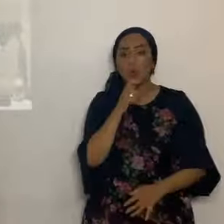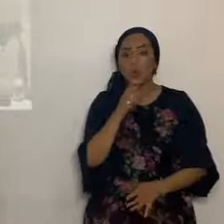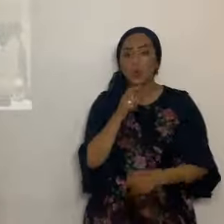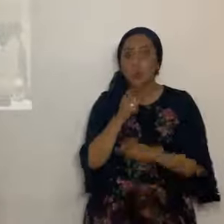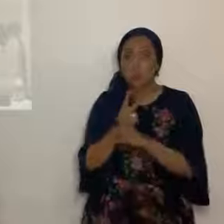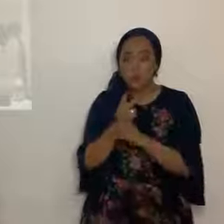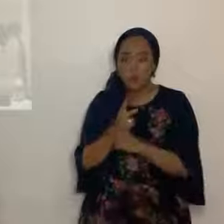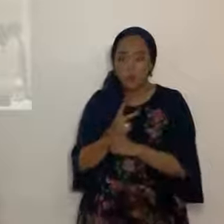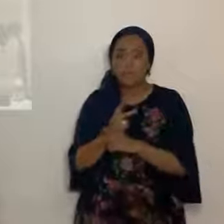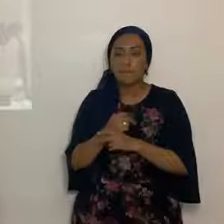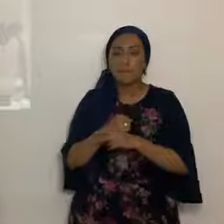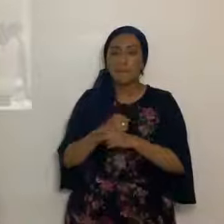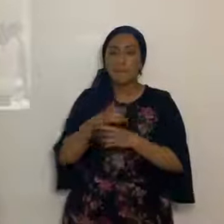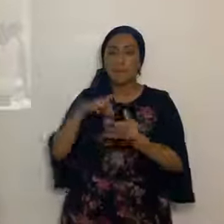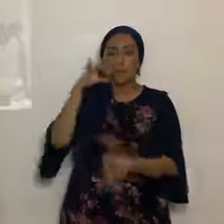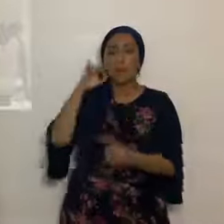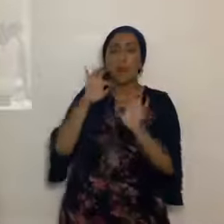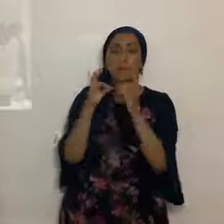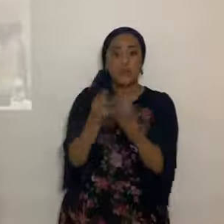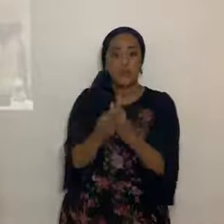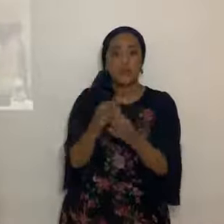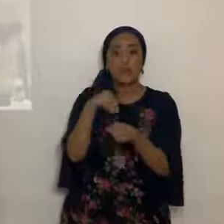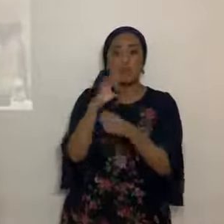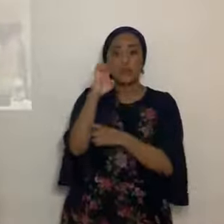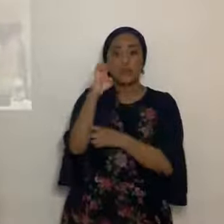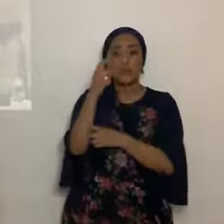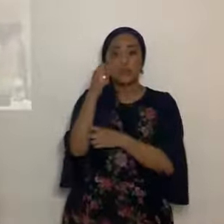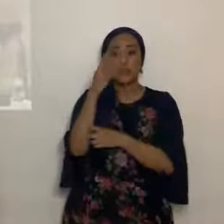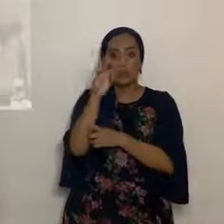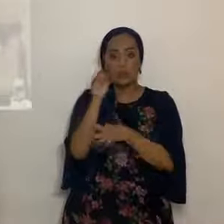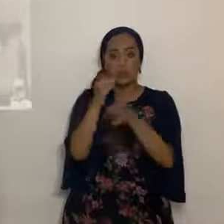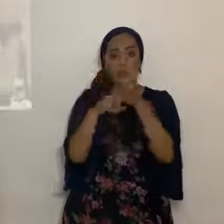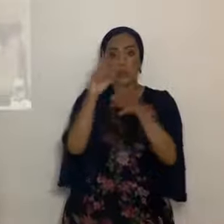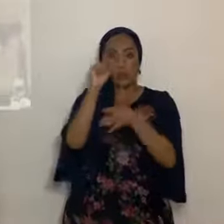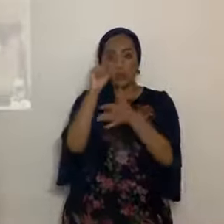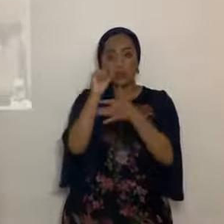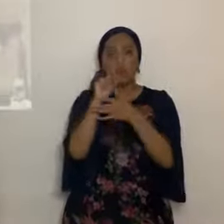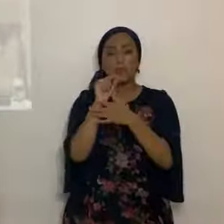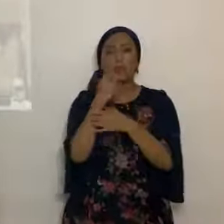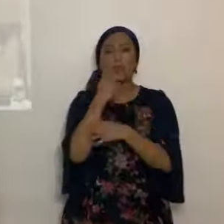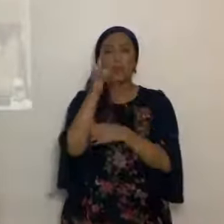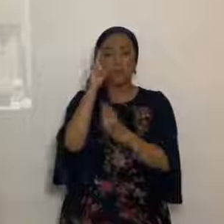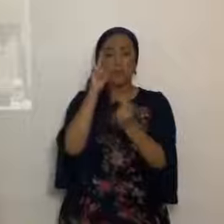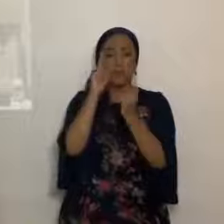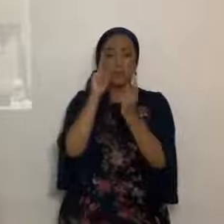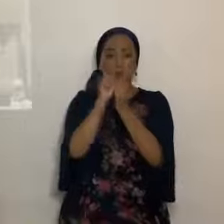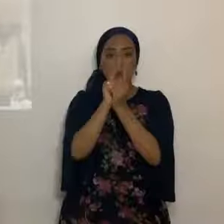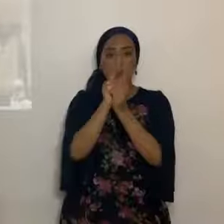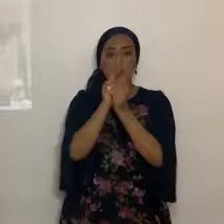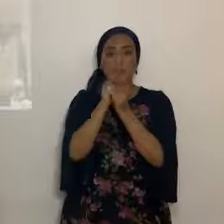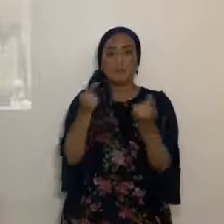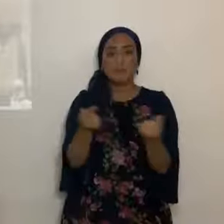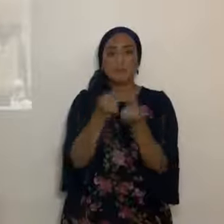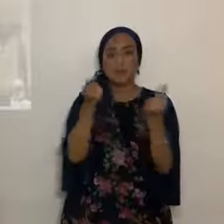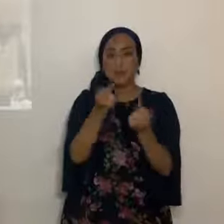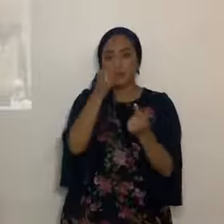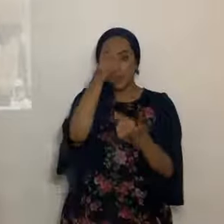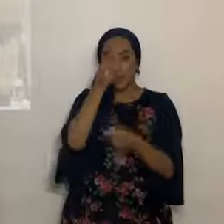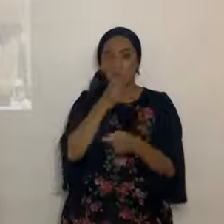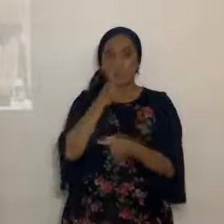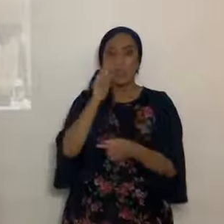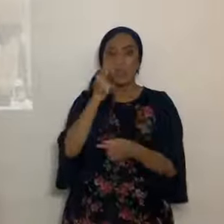espiritualidad de su familia. Porque en Éxodo 20, verso 5, dice que Él visita la maldad de los padres hasta la 3ª y la